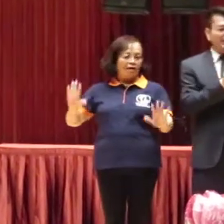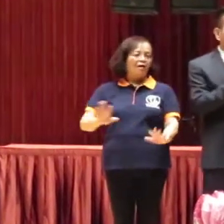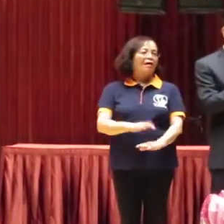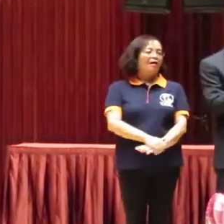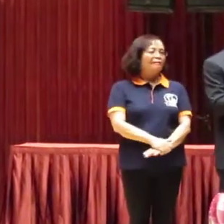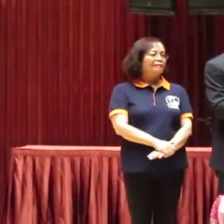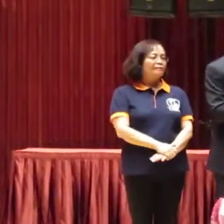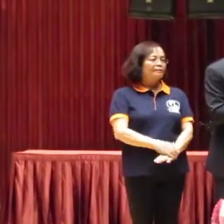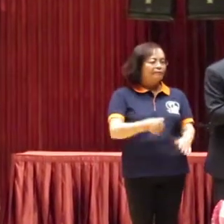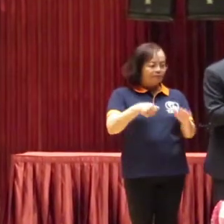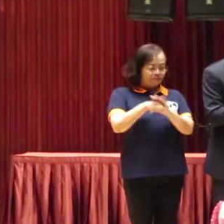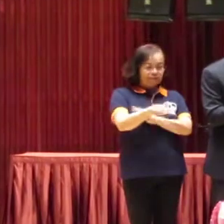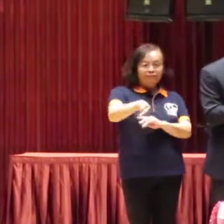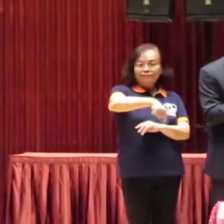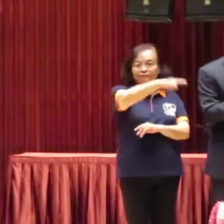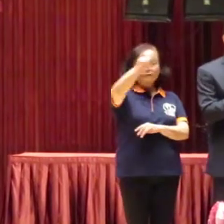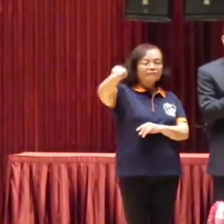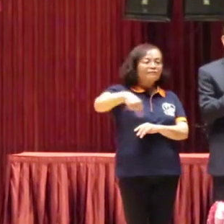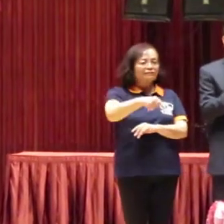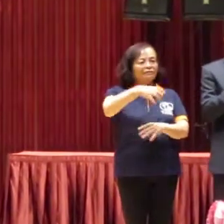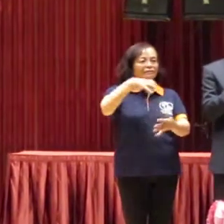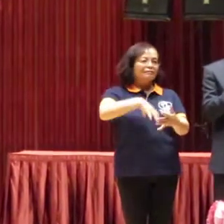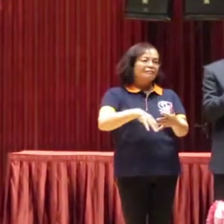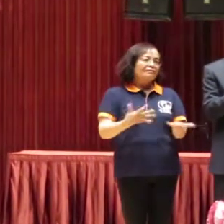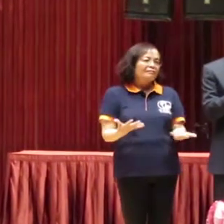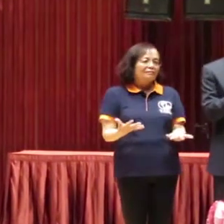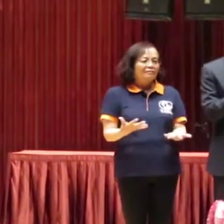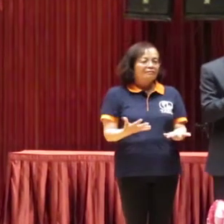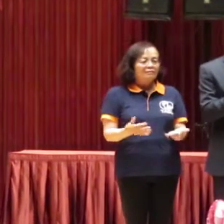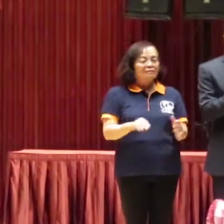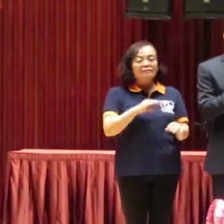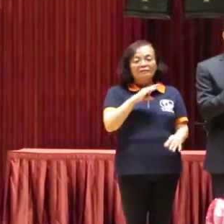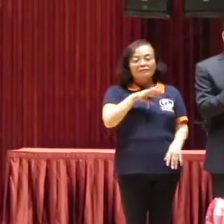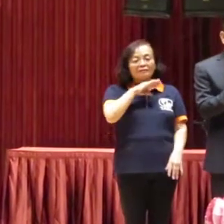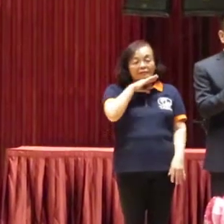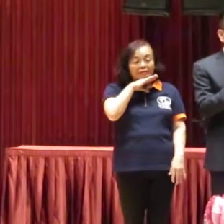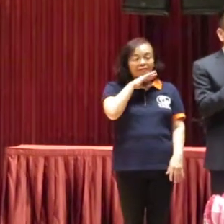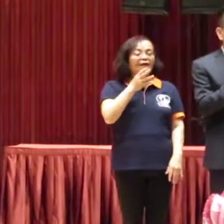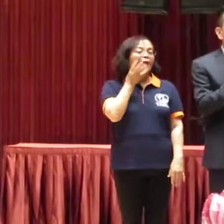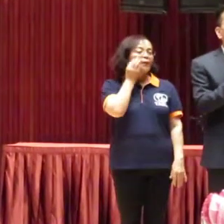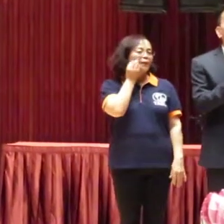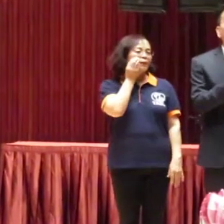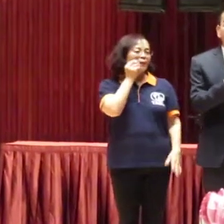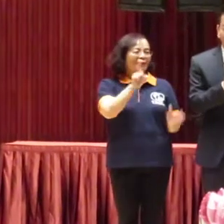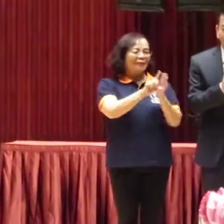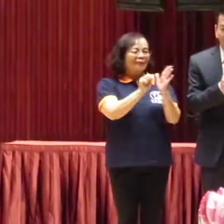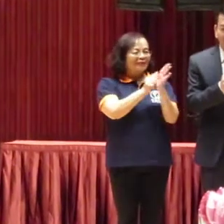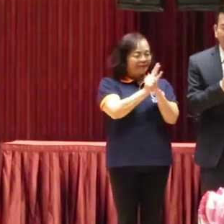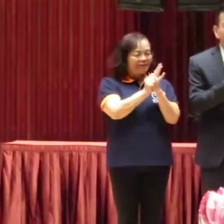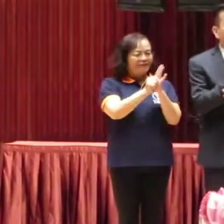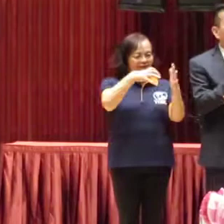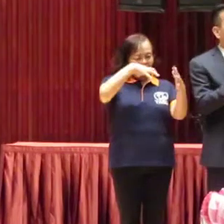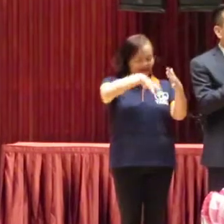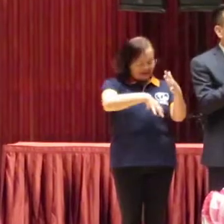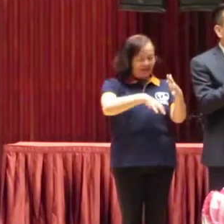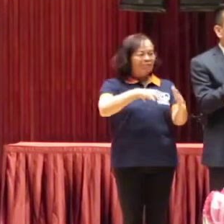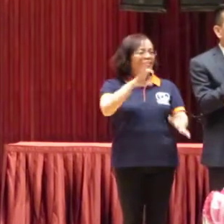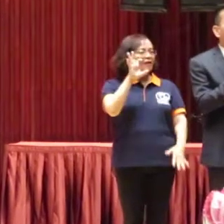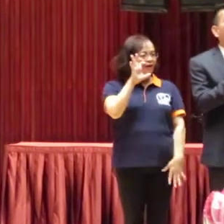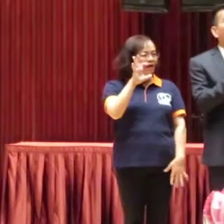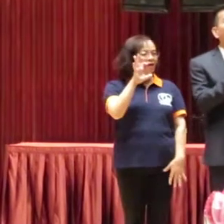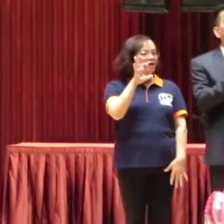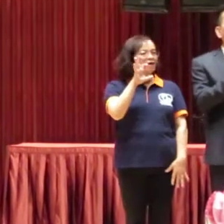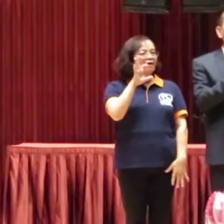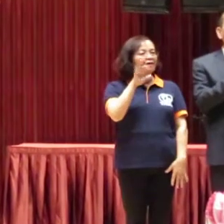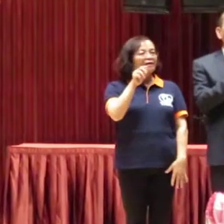然后进到我们的集会堂，哈，或者你等一下看表演，哈，那集会堂来的某洗手间，集会堂洗手间里都